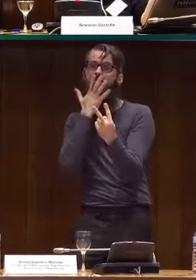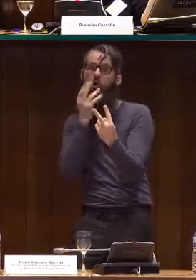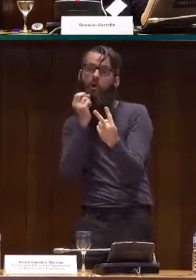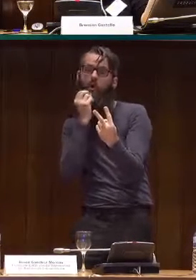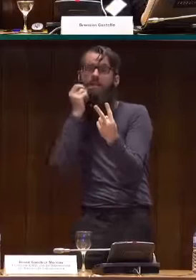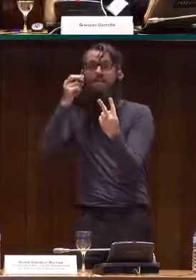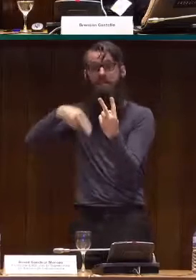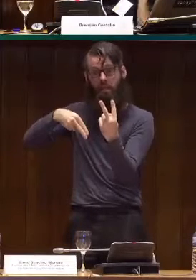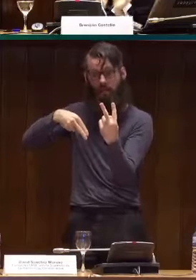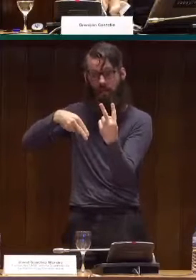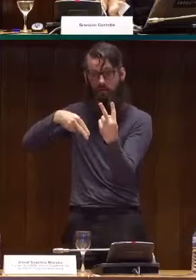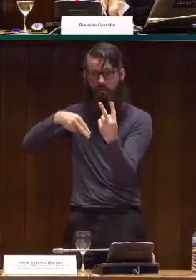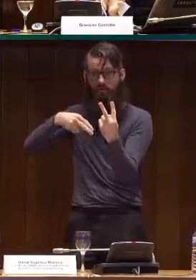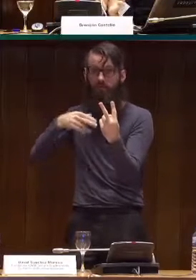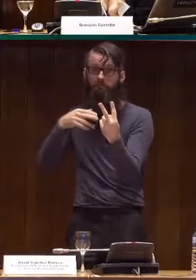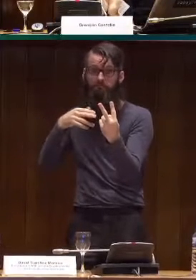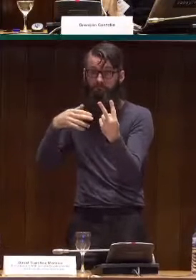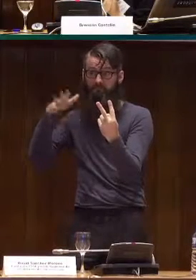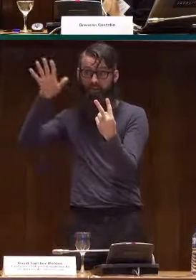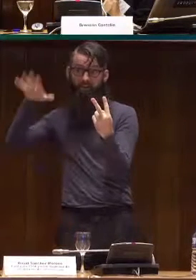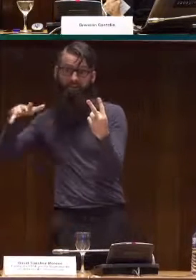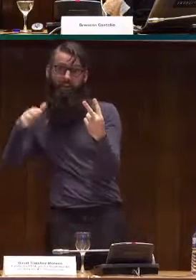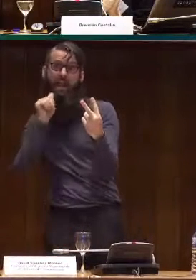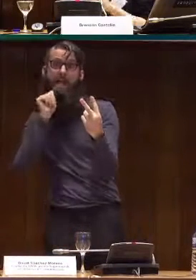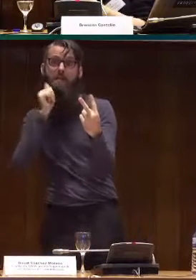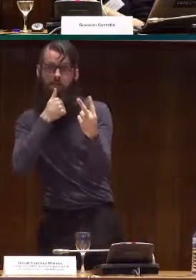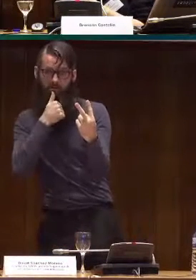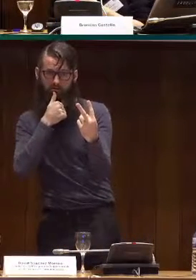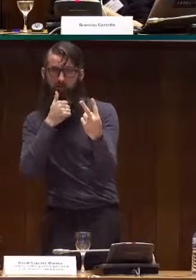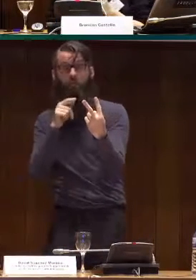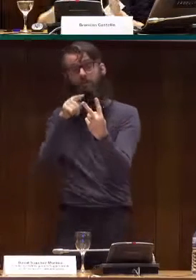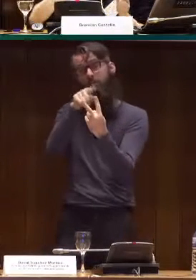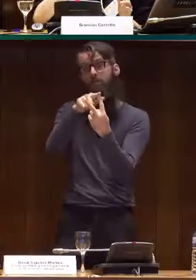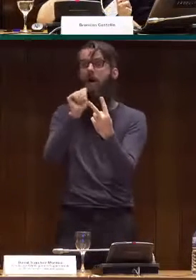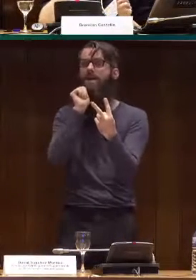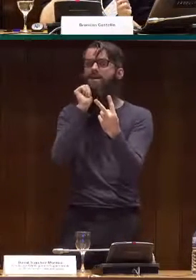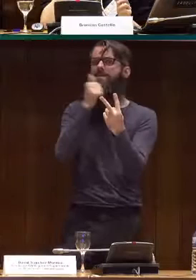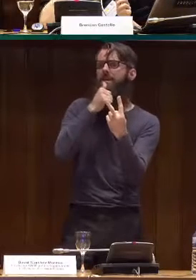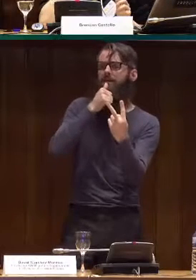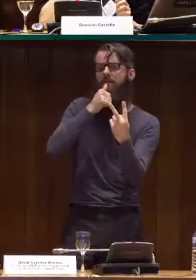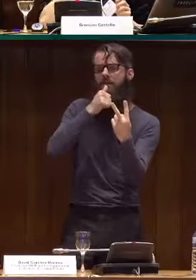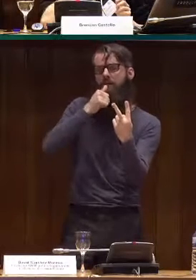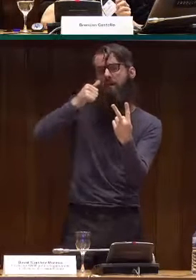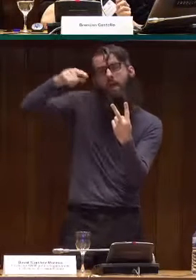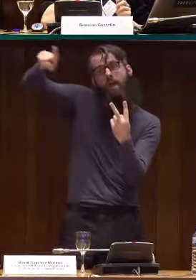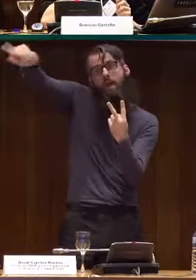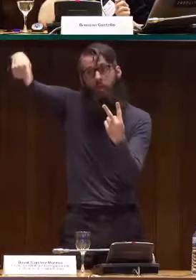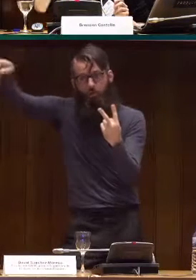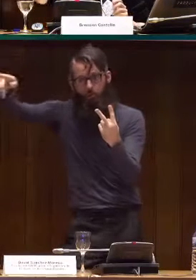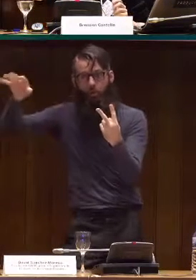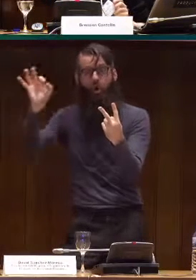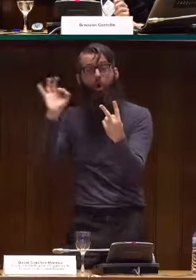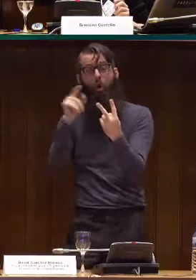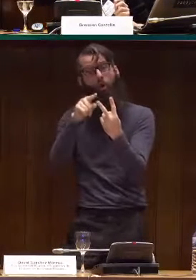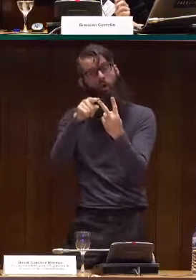ellos, ¿sí? Este pronombre compuesto puede tener otra forma, que es la partícula interrogativa quién